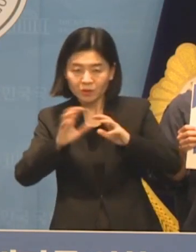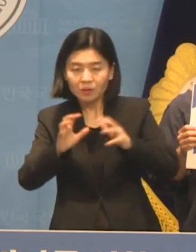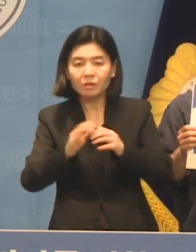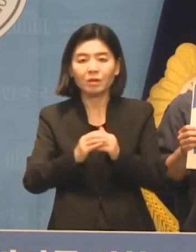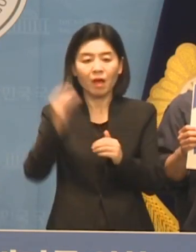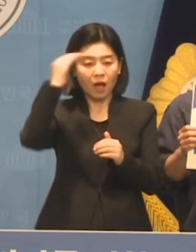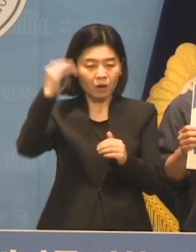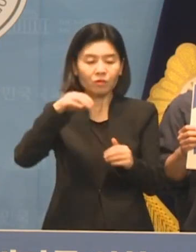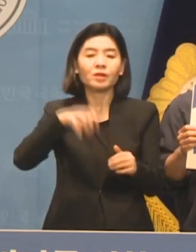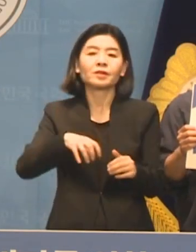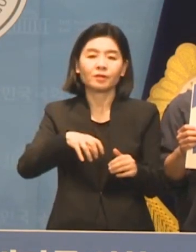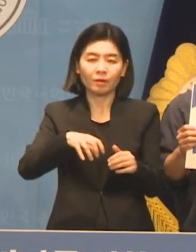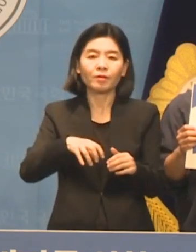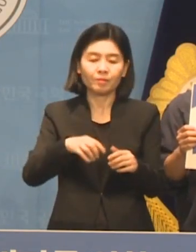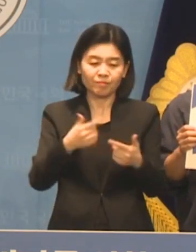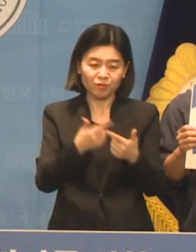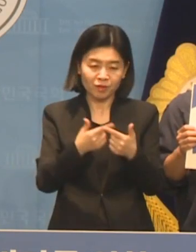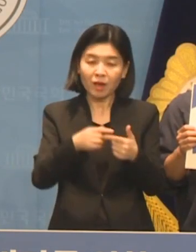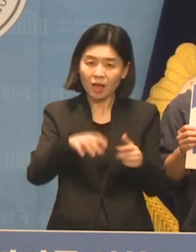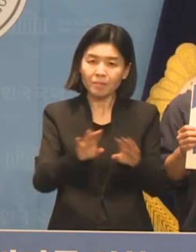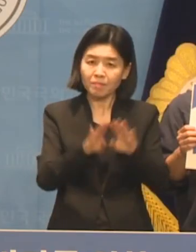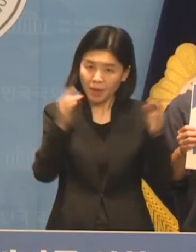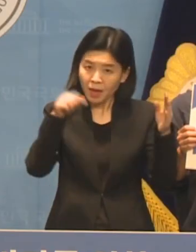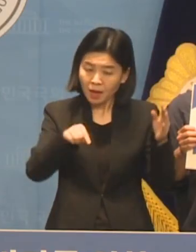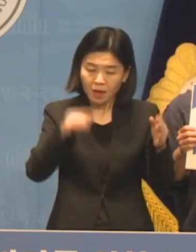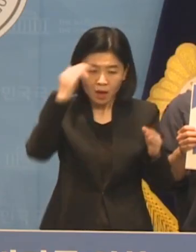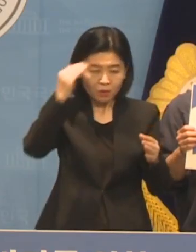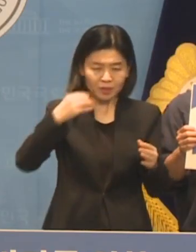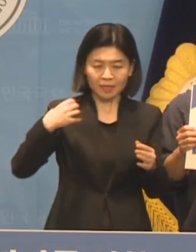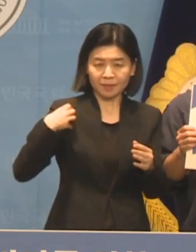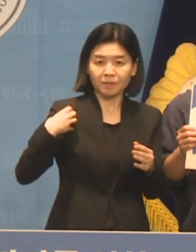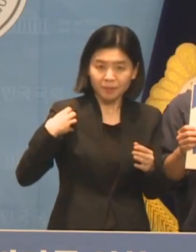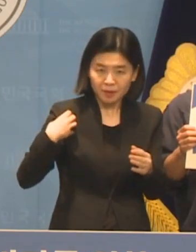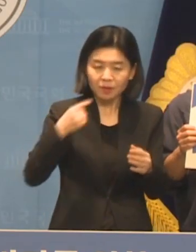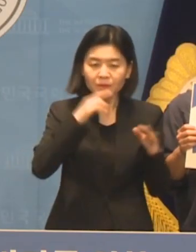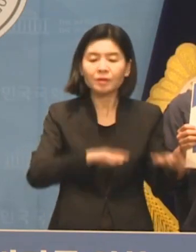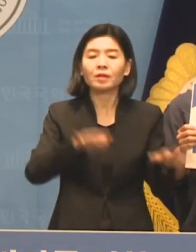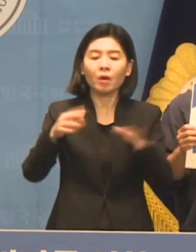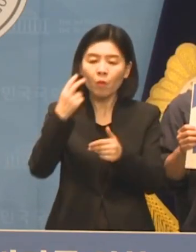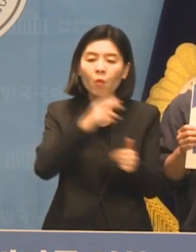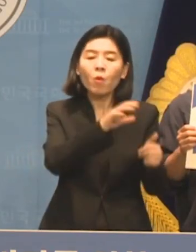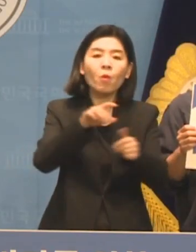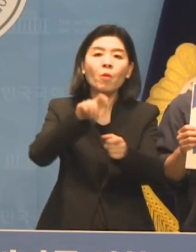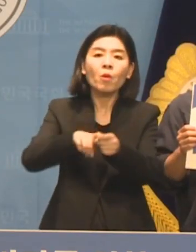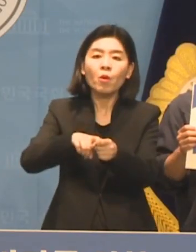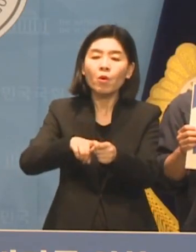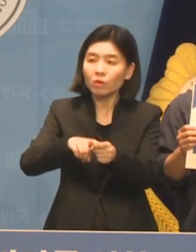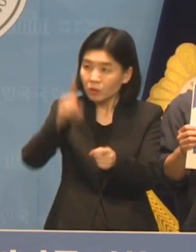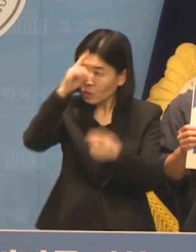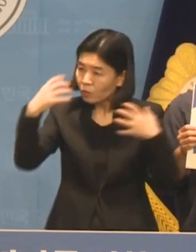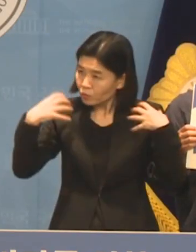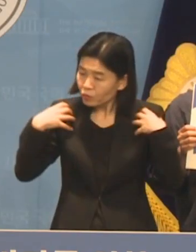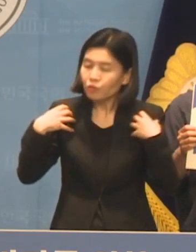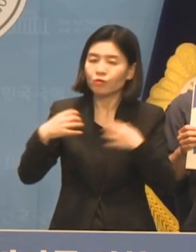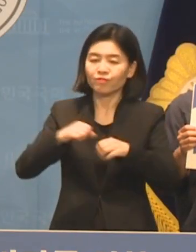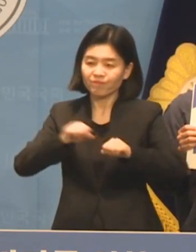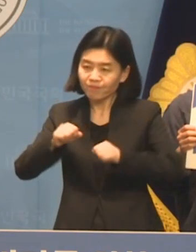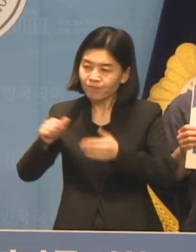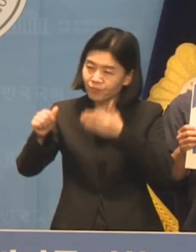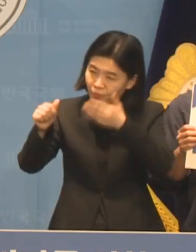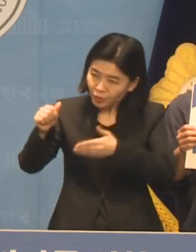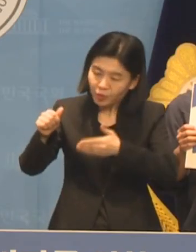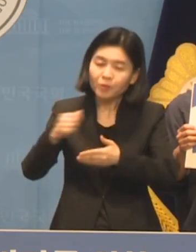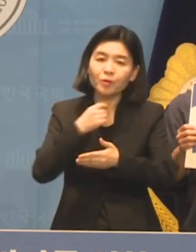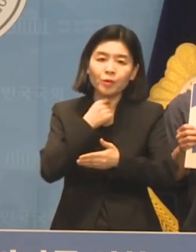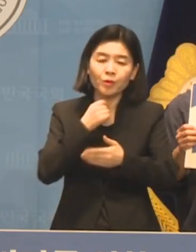책임을 갖고 이런 위기 앞에 바다를 보호하기 위한 한국 정부의 조속하고 담대한 행동을 요구하고자 합니다.